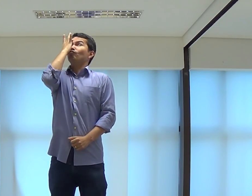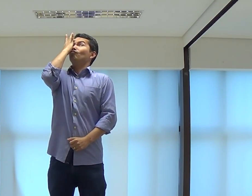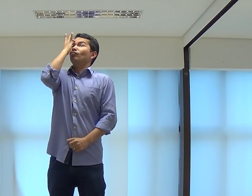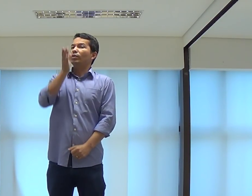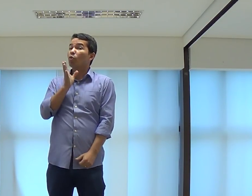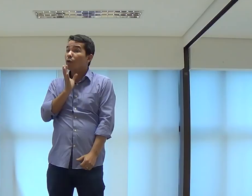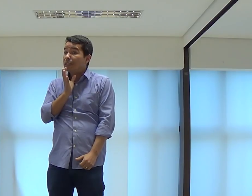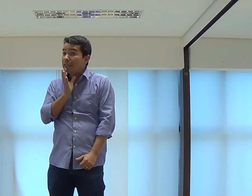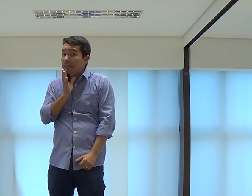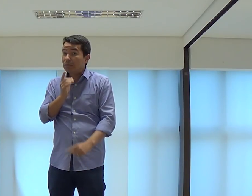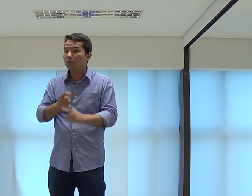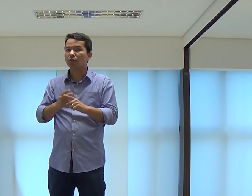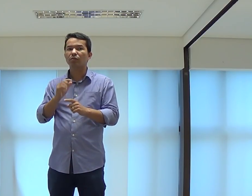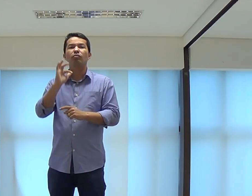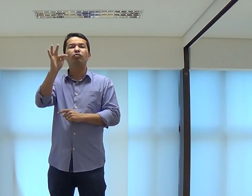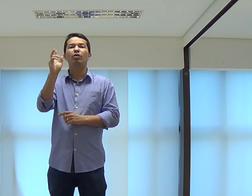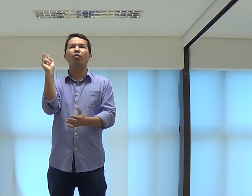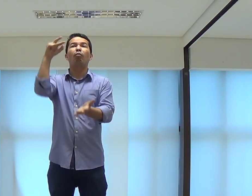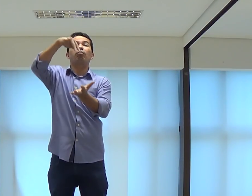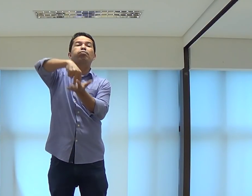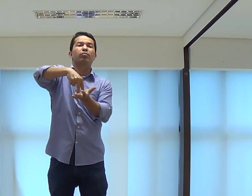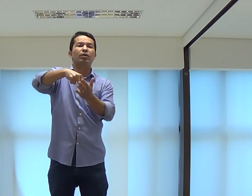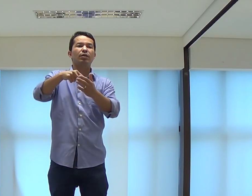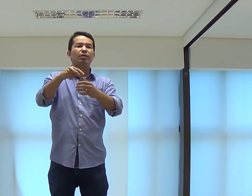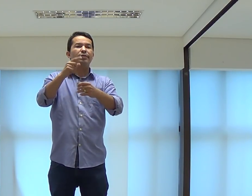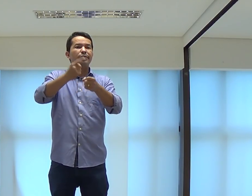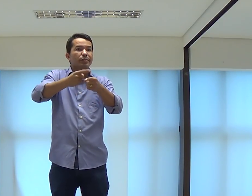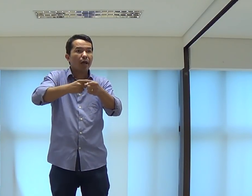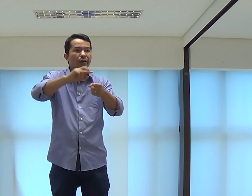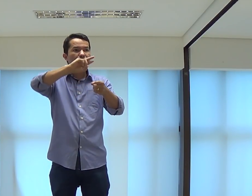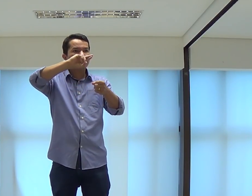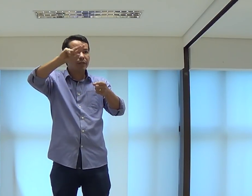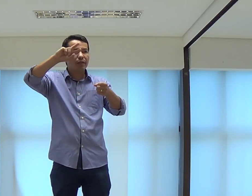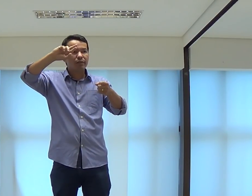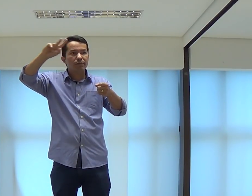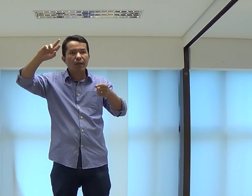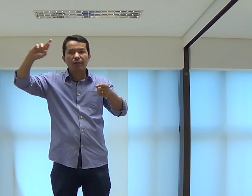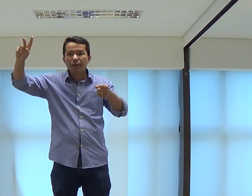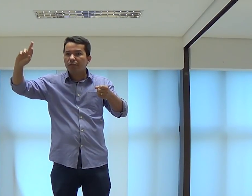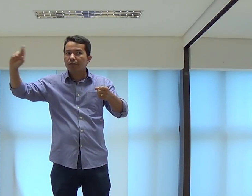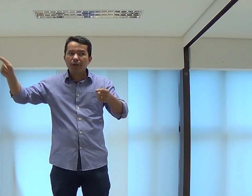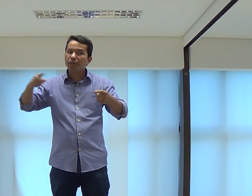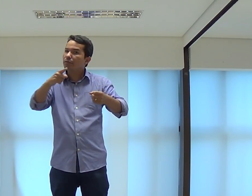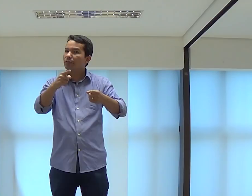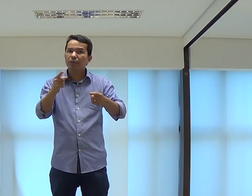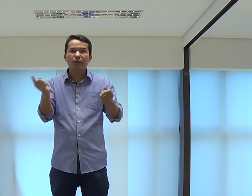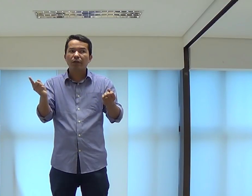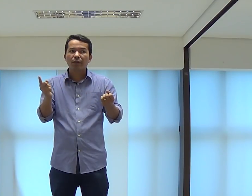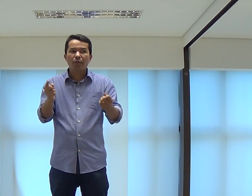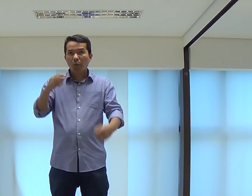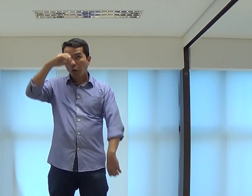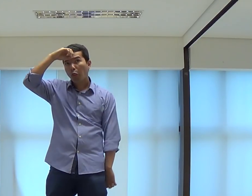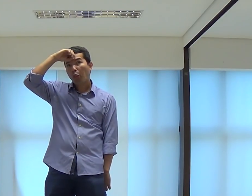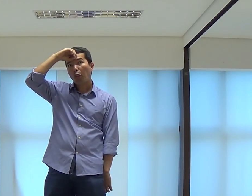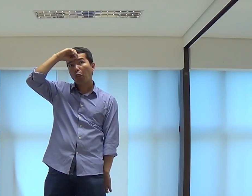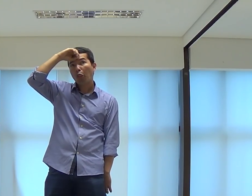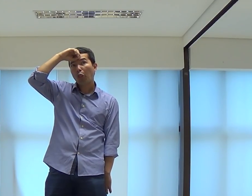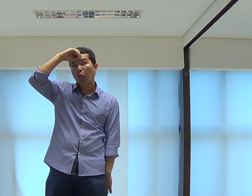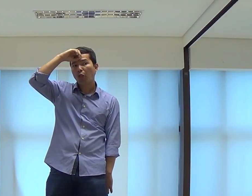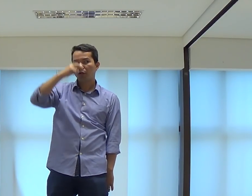Mas você precisa memorizar, você precisa conhecer, porque às vezes você vai estar numa cidade diferente, eles vão estar usando esse sinal, você não pode chegar lá